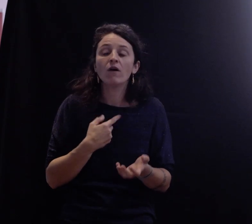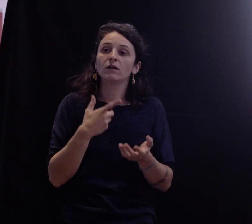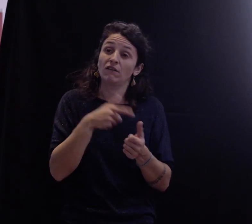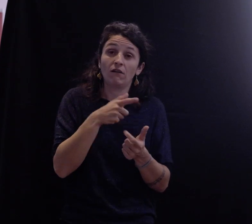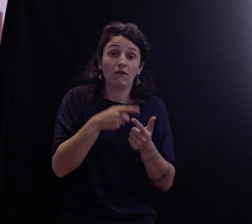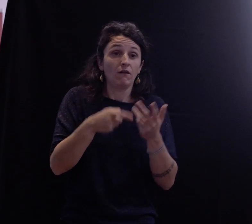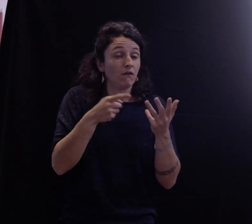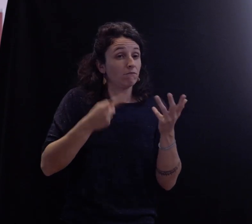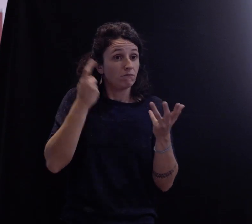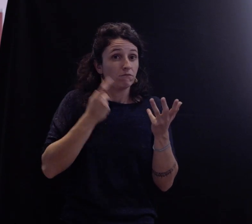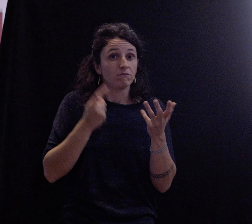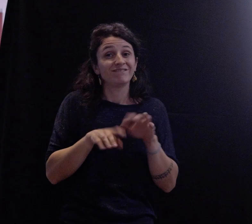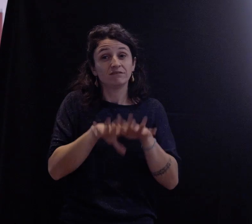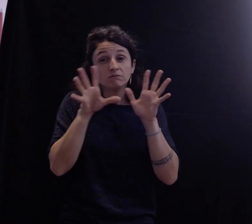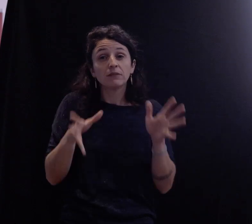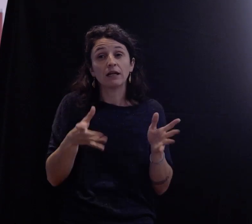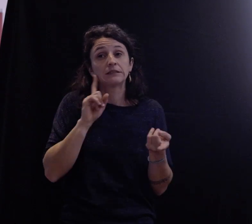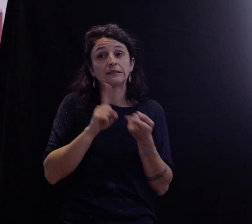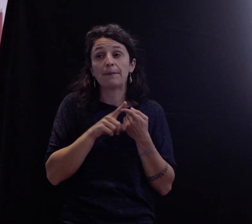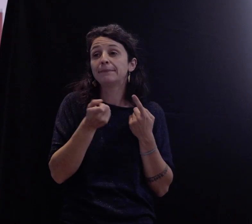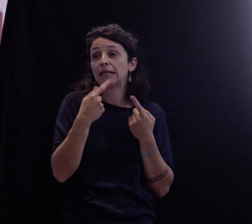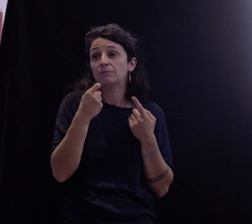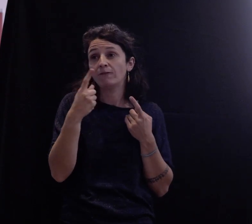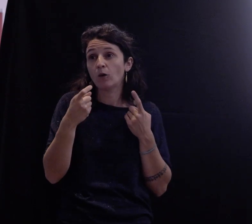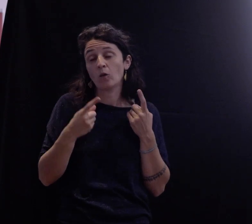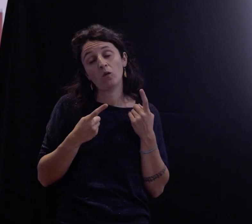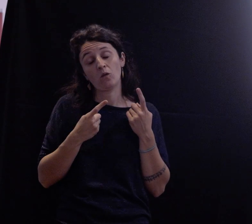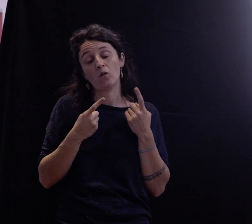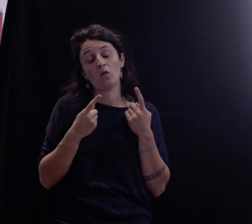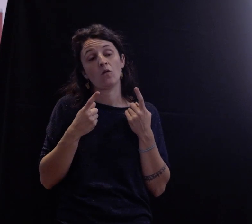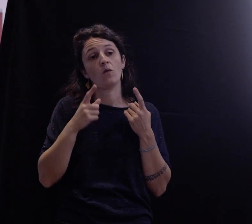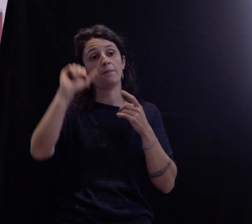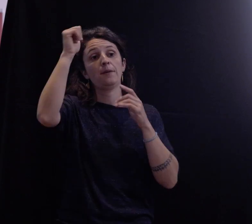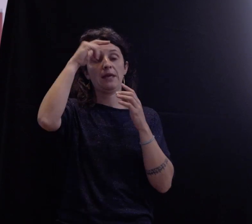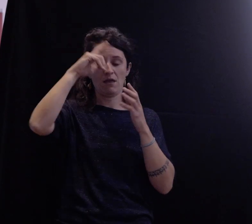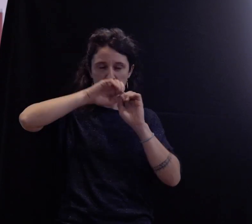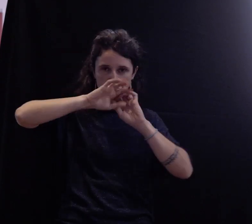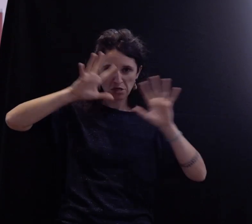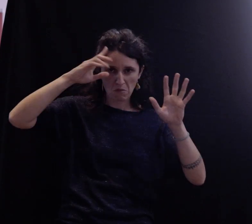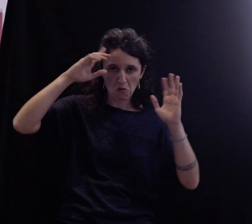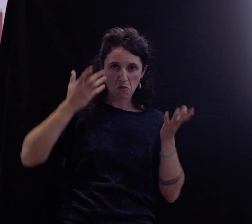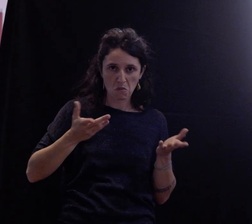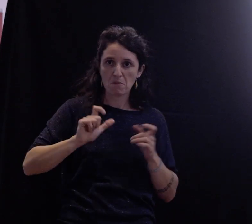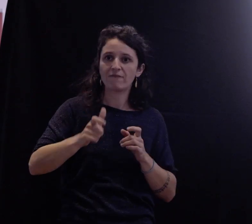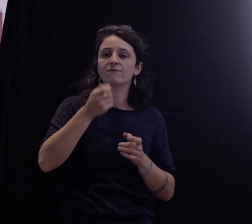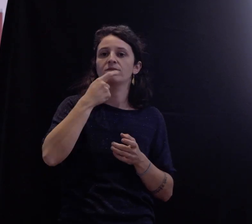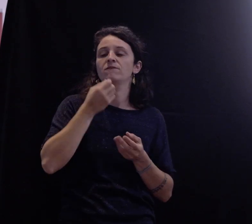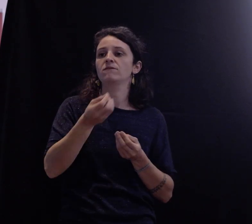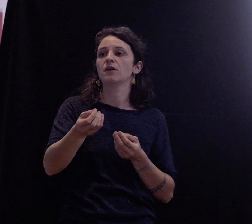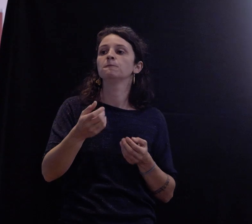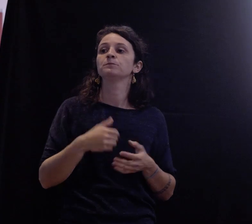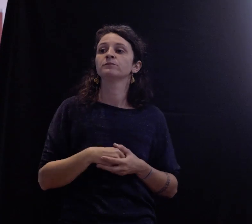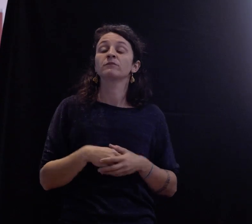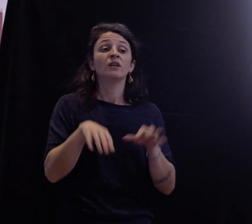un effet? Donc ça, c'est toutes les questions auxquelles il faut qu'on réponde avant d'envisager quoi que ce soit. Donc voilà, je vais juste conclure